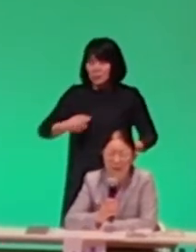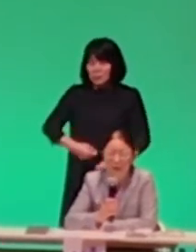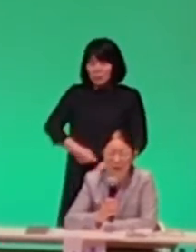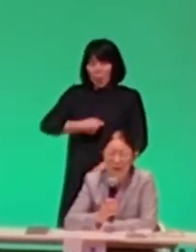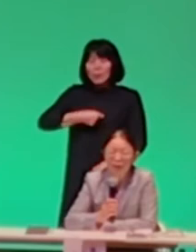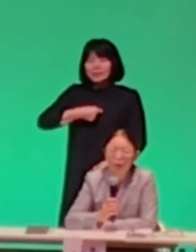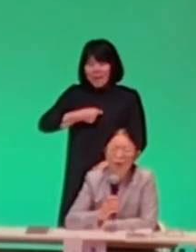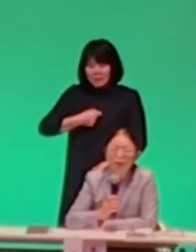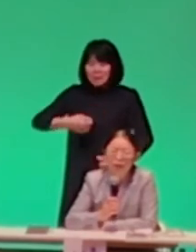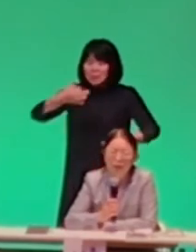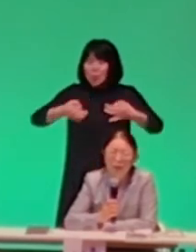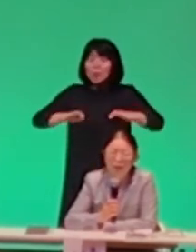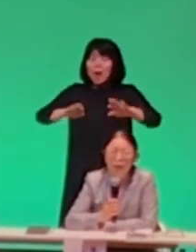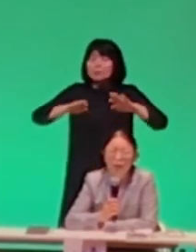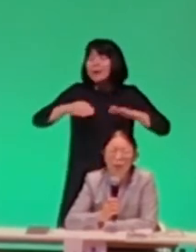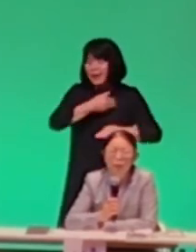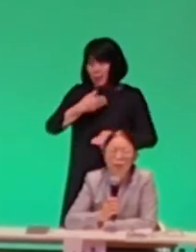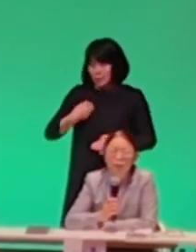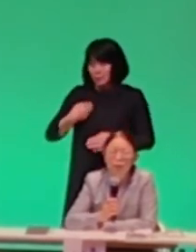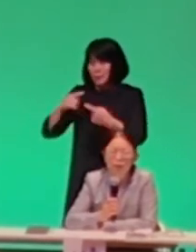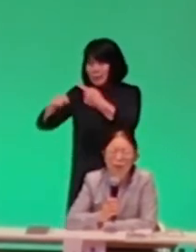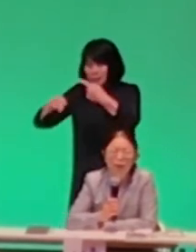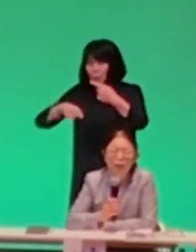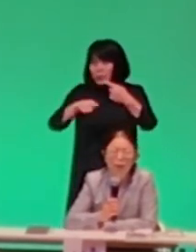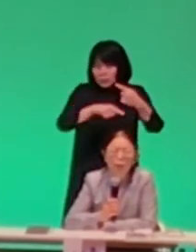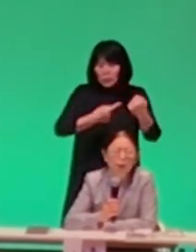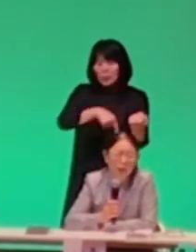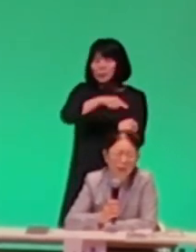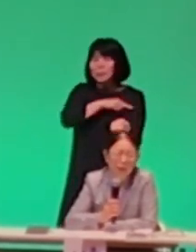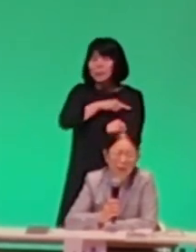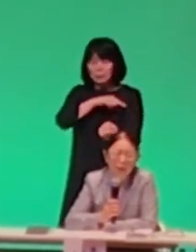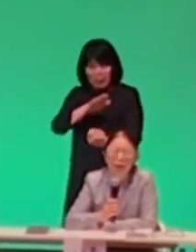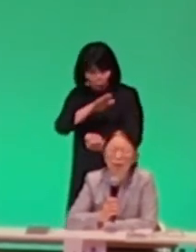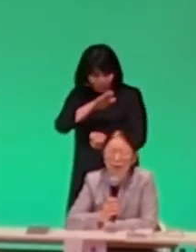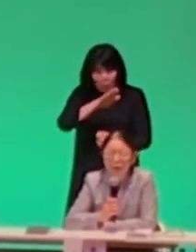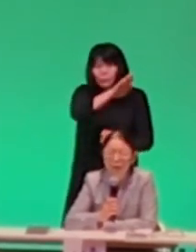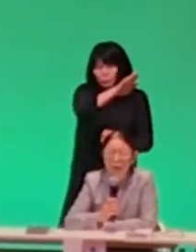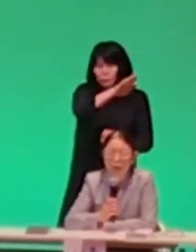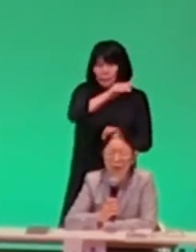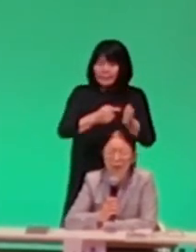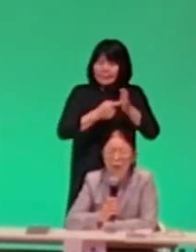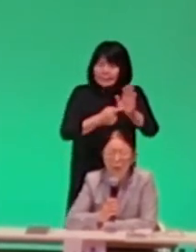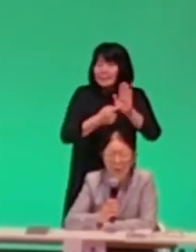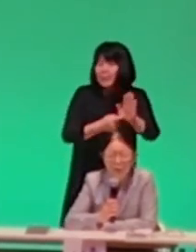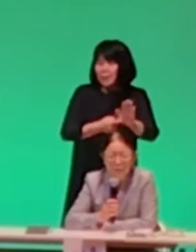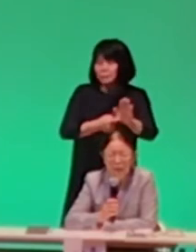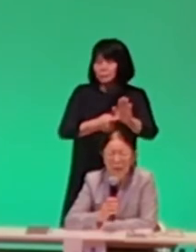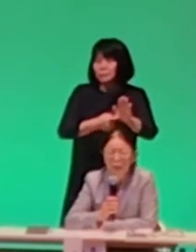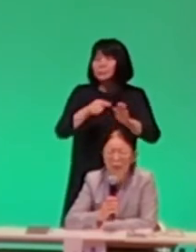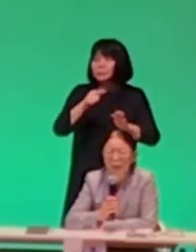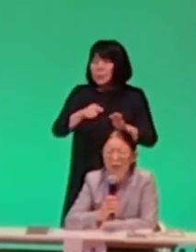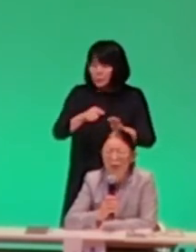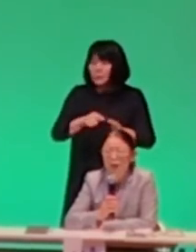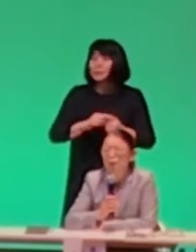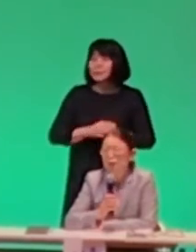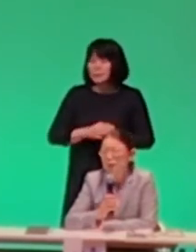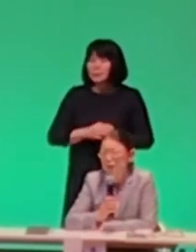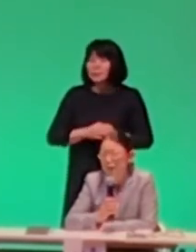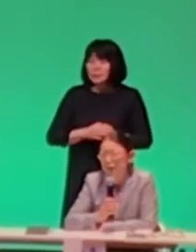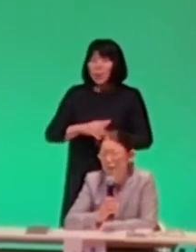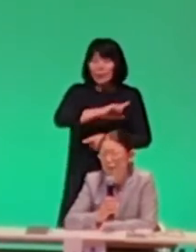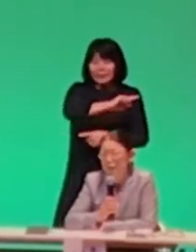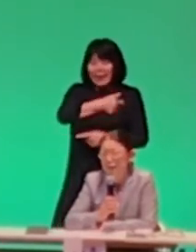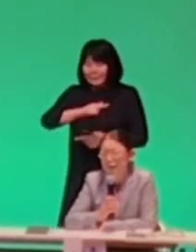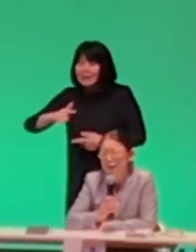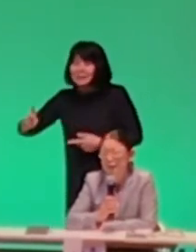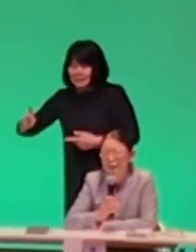る、で、一人一人の能力がちゃんと伸びていくし生かされる、で、そういう意味のダイバーシ